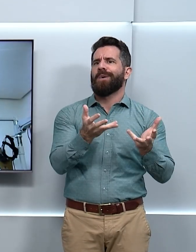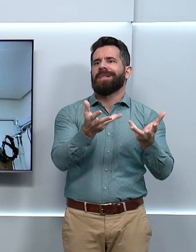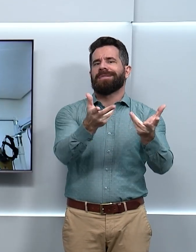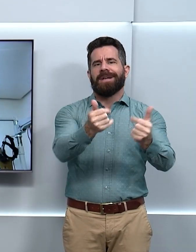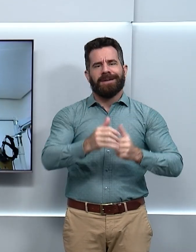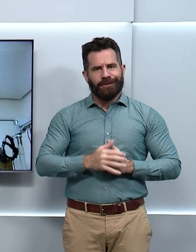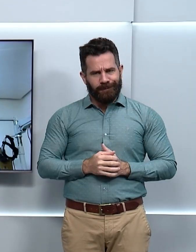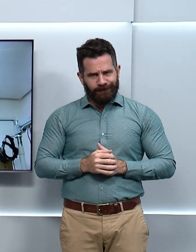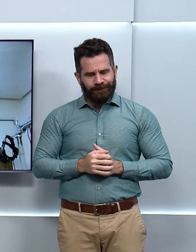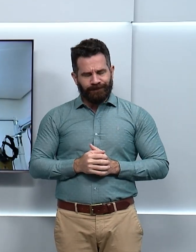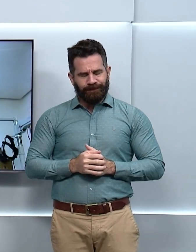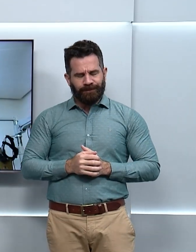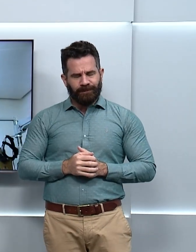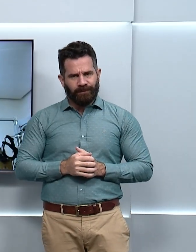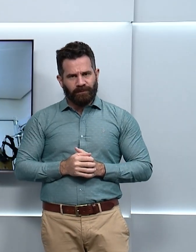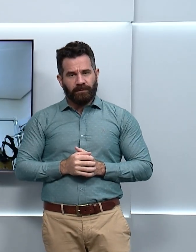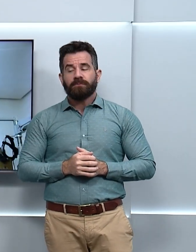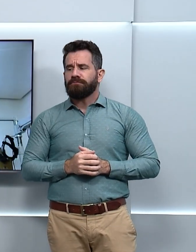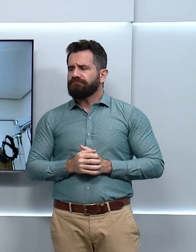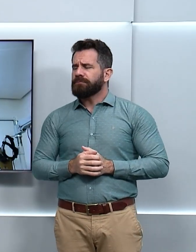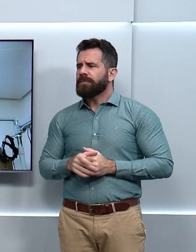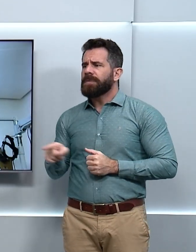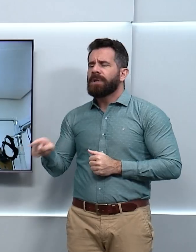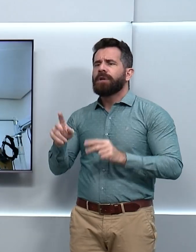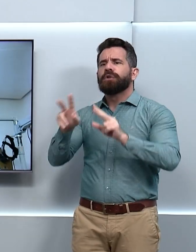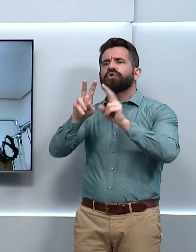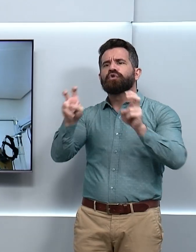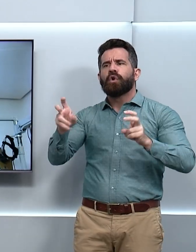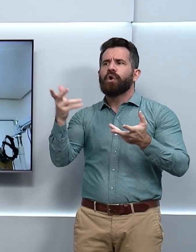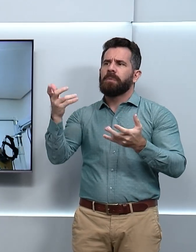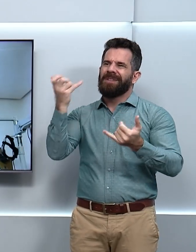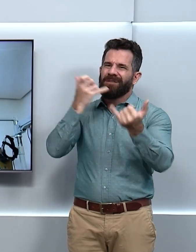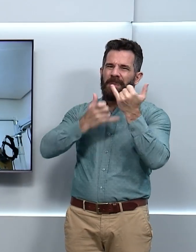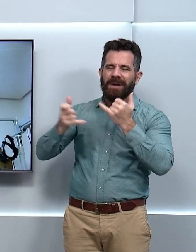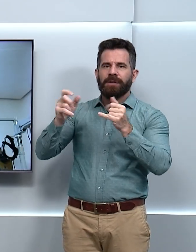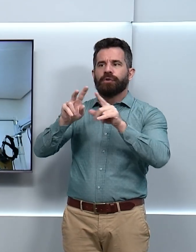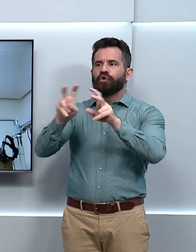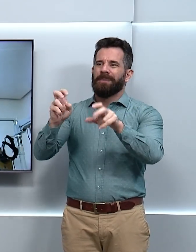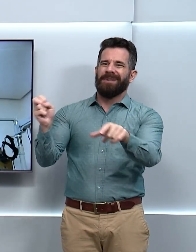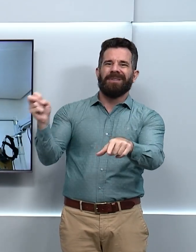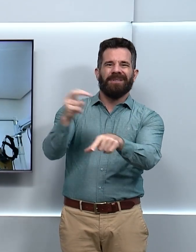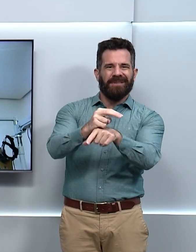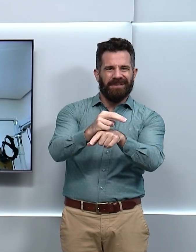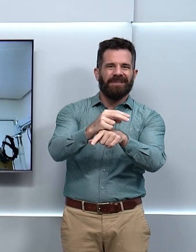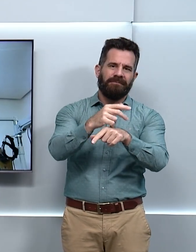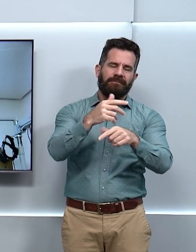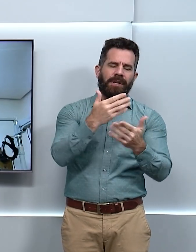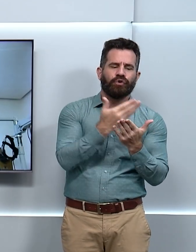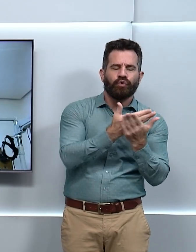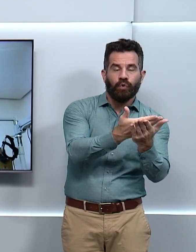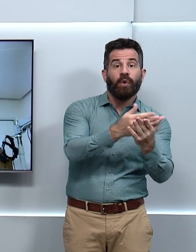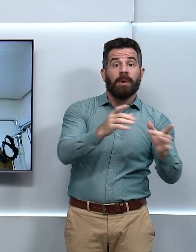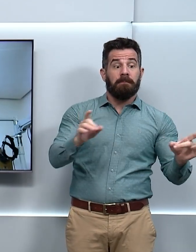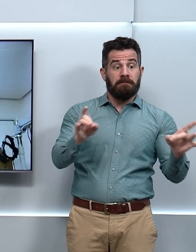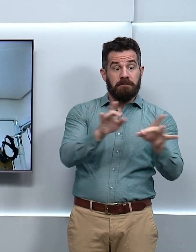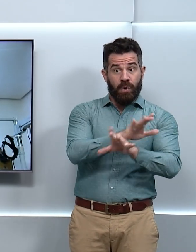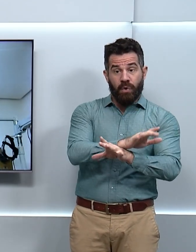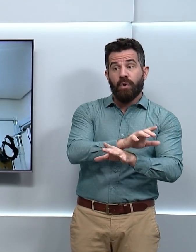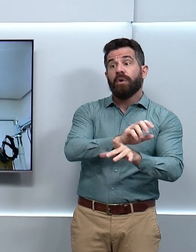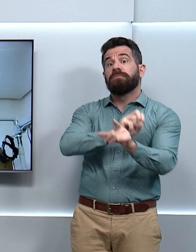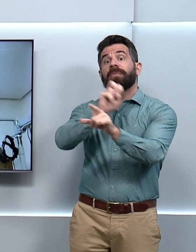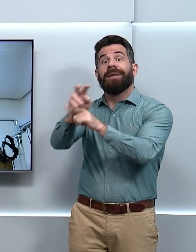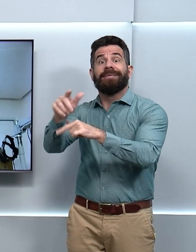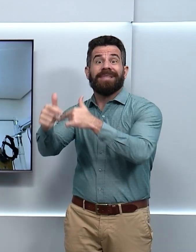essa formação e a entrada desses estudantes no mercado de trabalho, o senhor salientou que esse exame, ele não barra a entrada